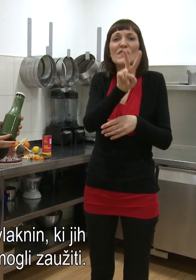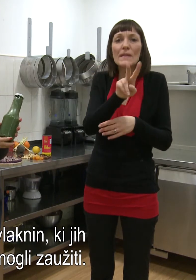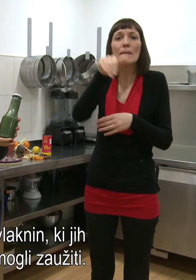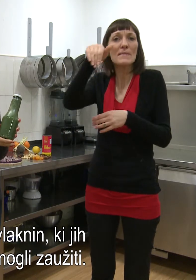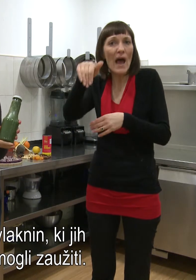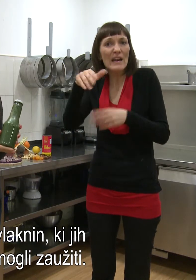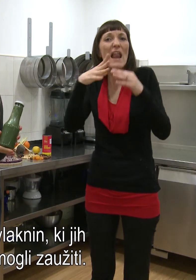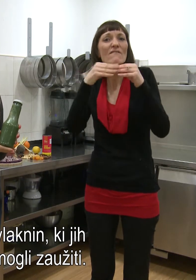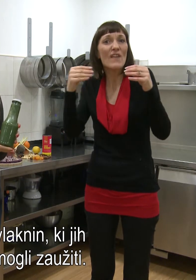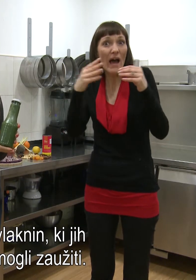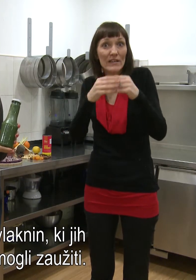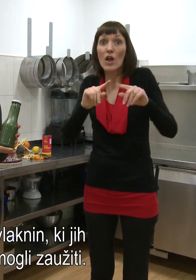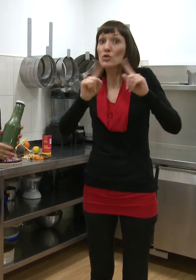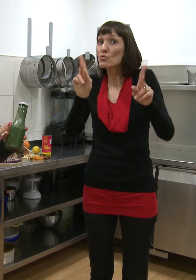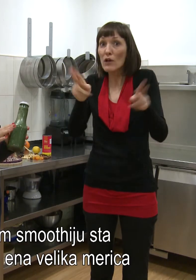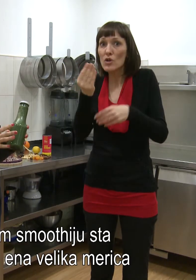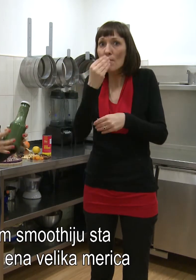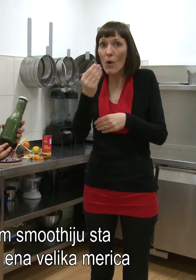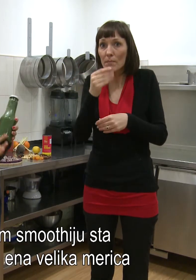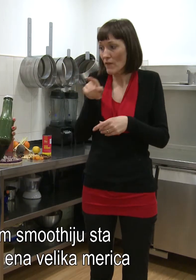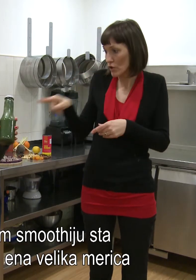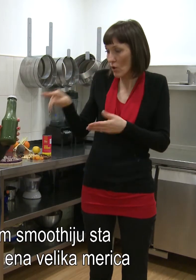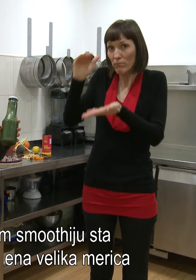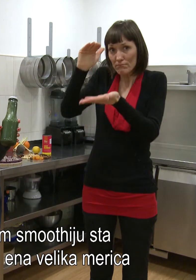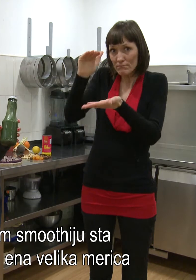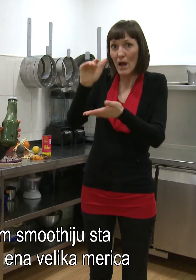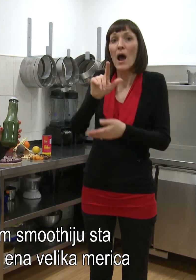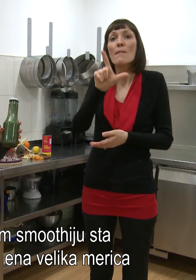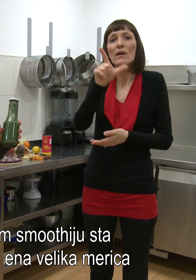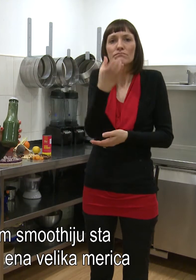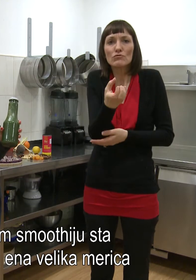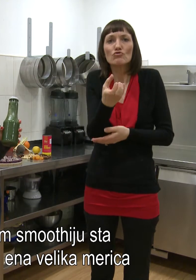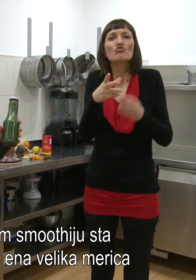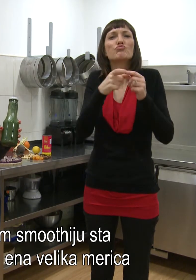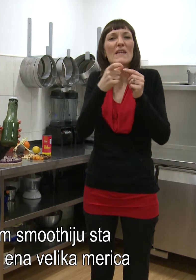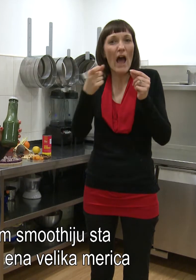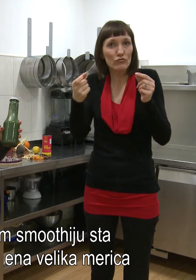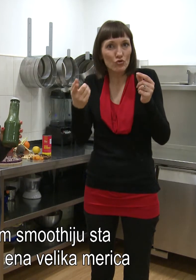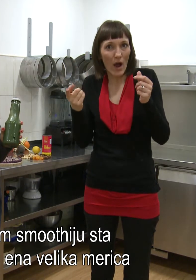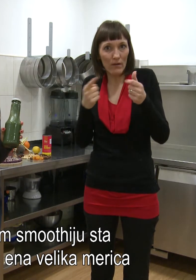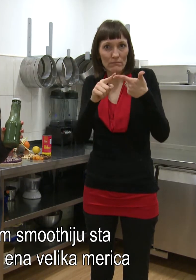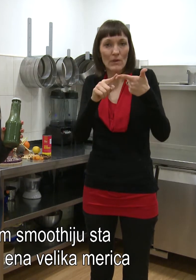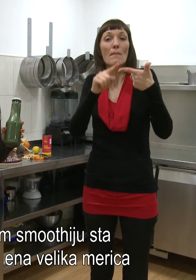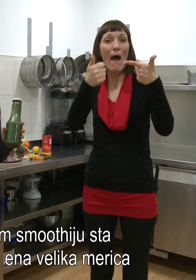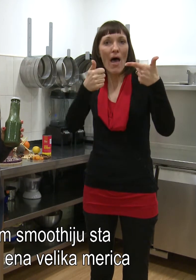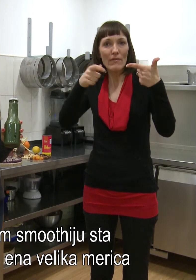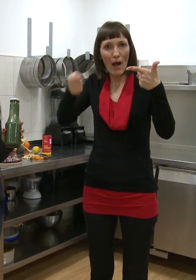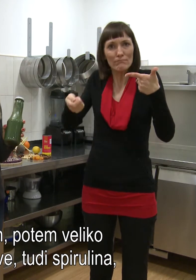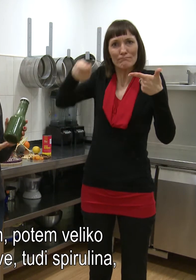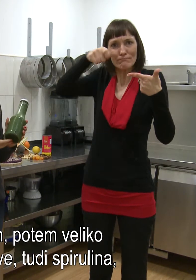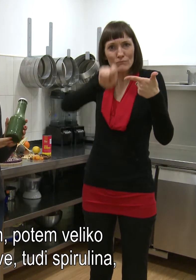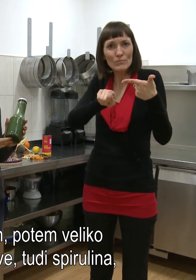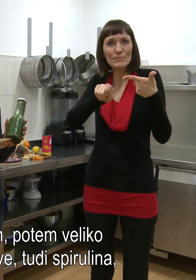mineralov, vlaknin, ki jih sicer ne bi mogli užiti. V enem takem smutiju sta recimo 2 pesti špinače, ena velika